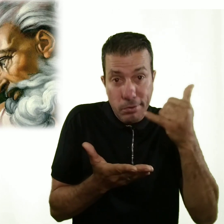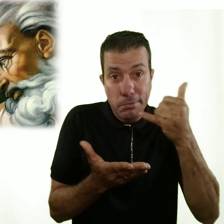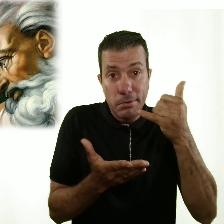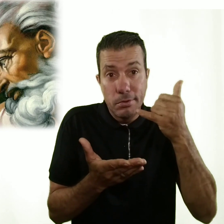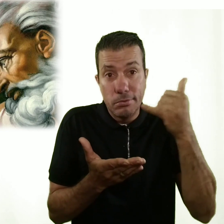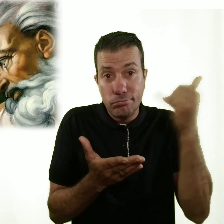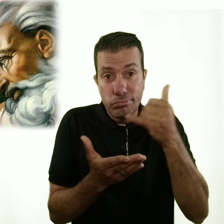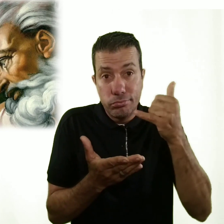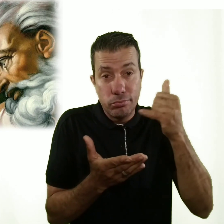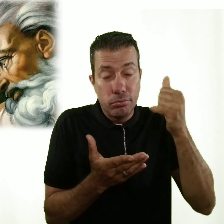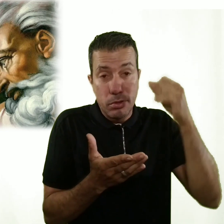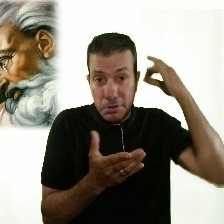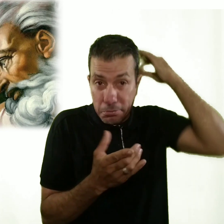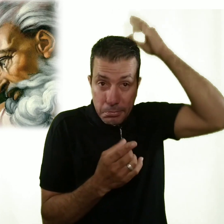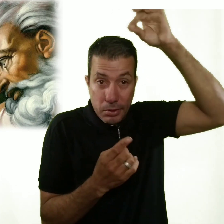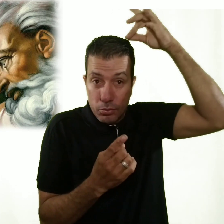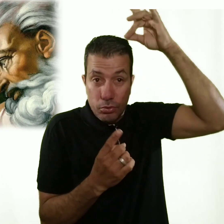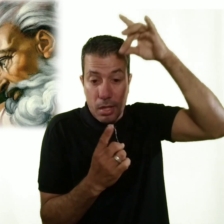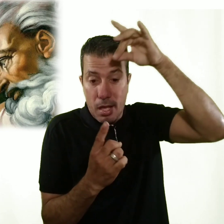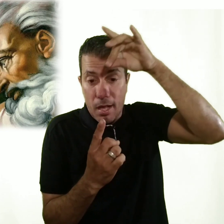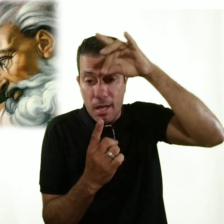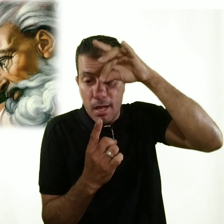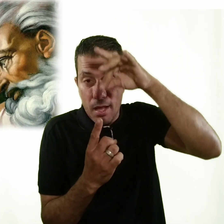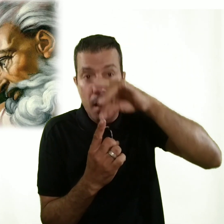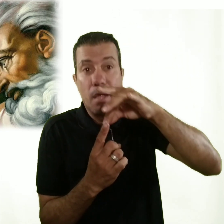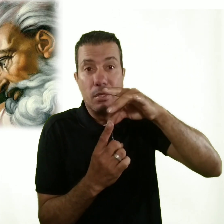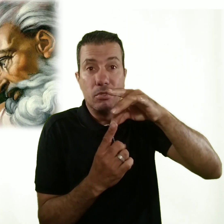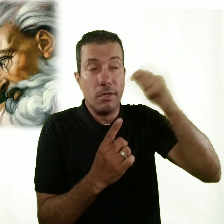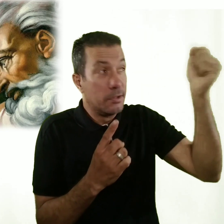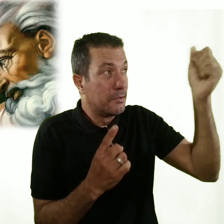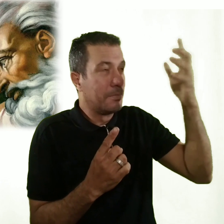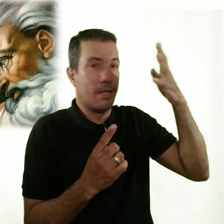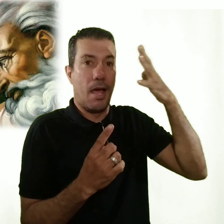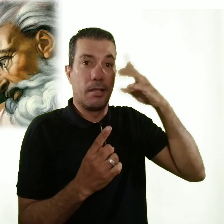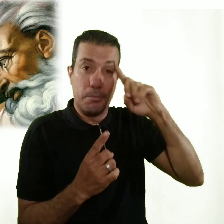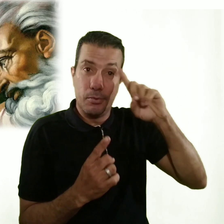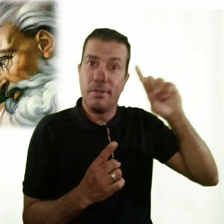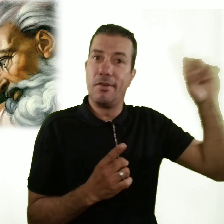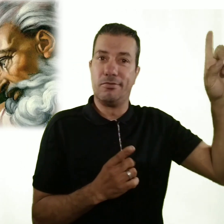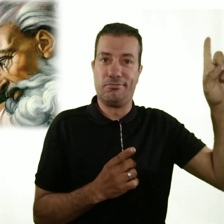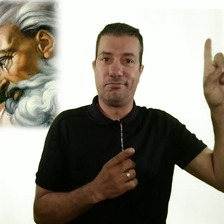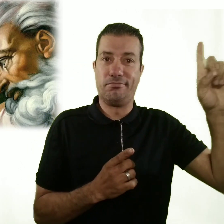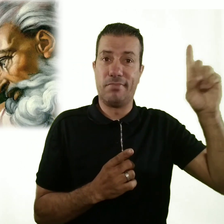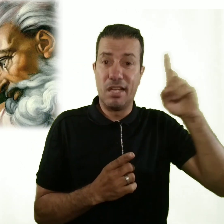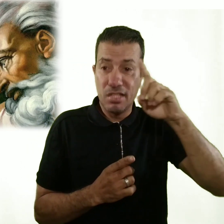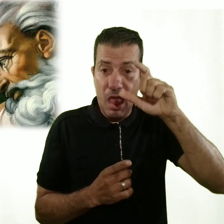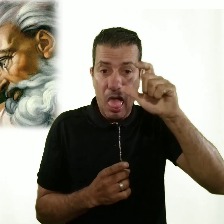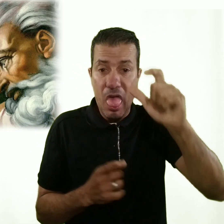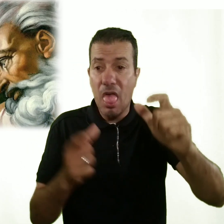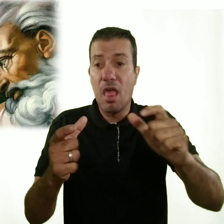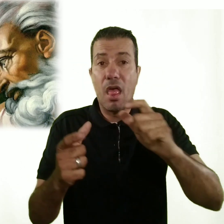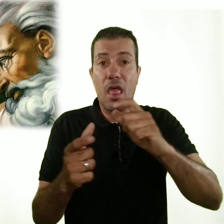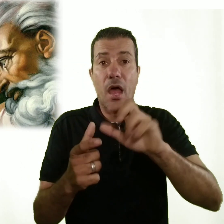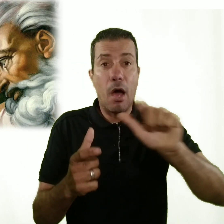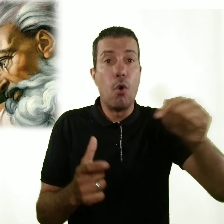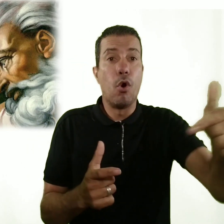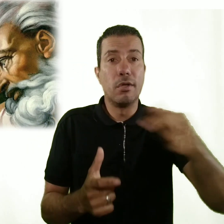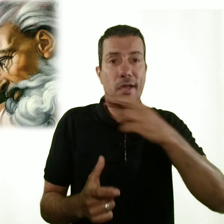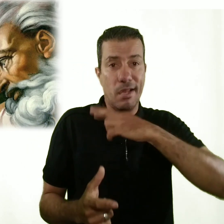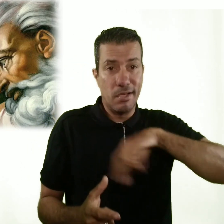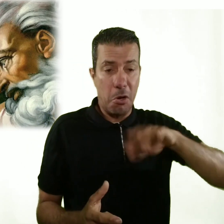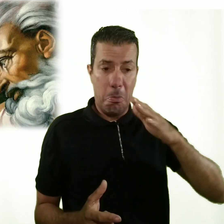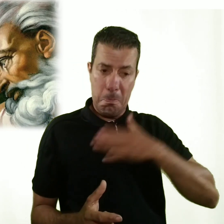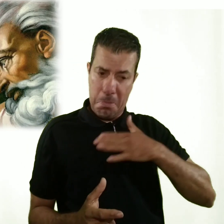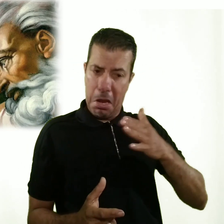do Espírito Santo, foi São Pedro que falou isso. Mas as outras religiões vão dizer assim, o meu livro sagrado também